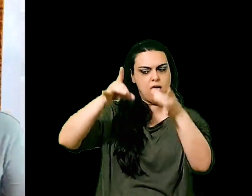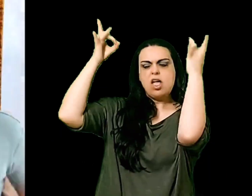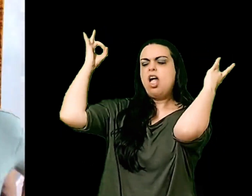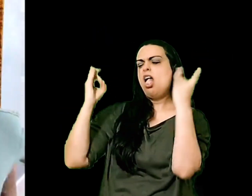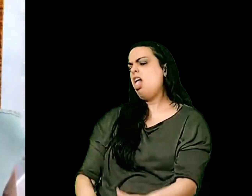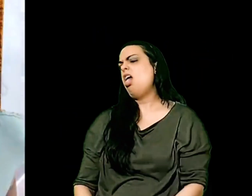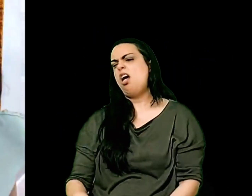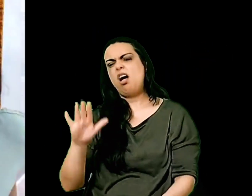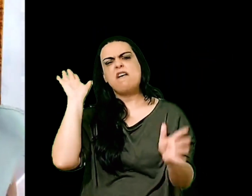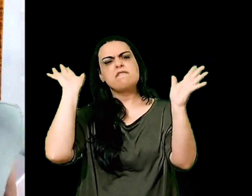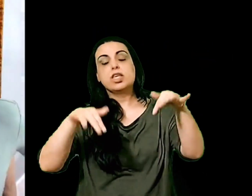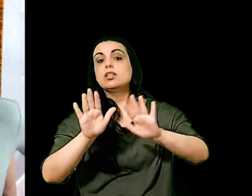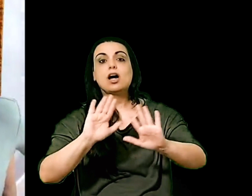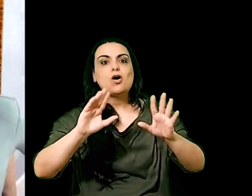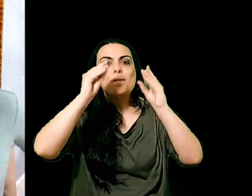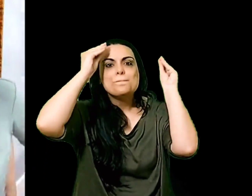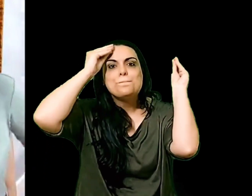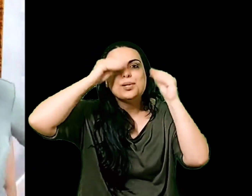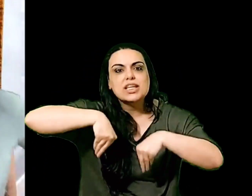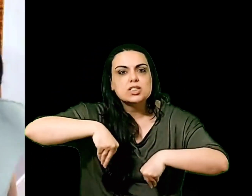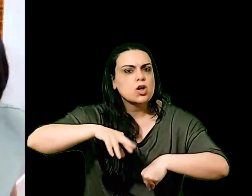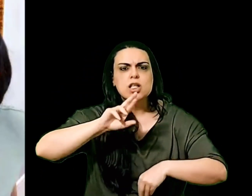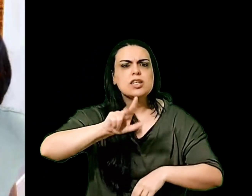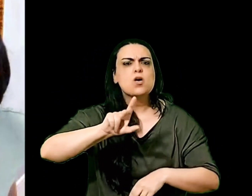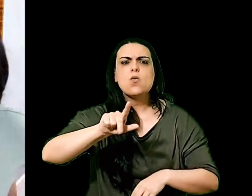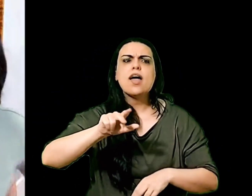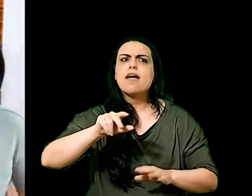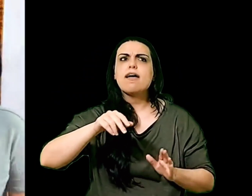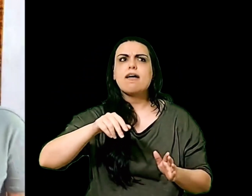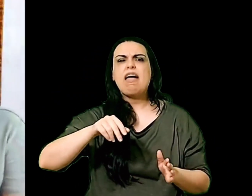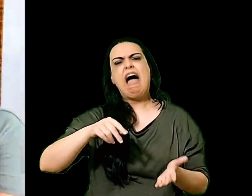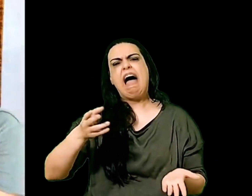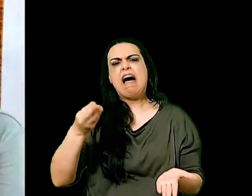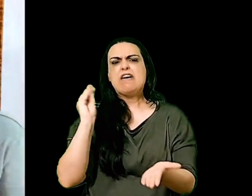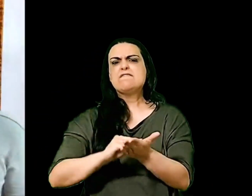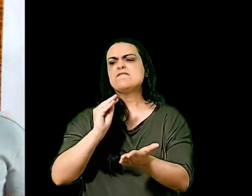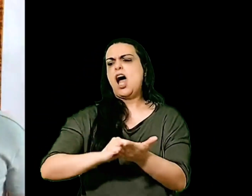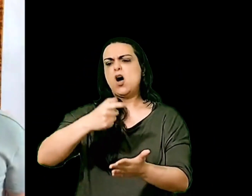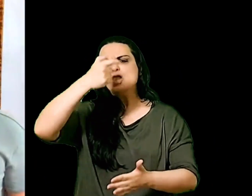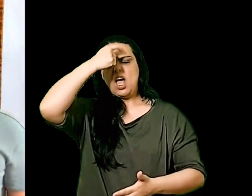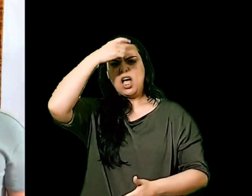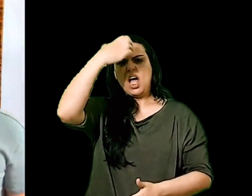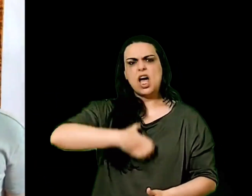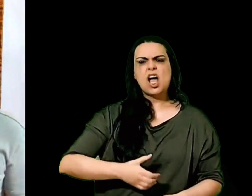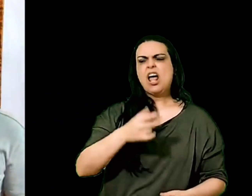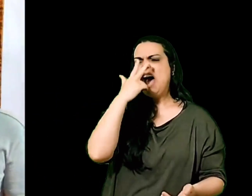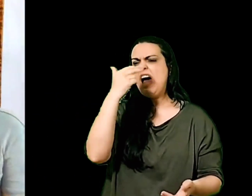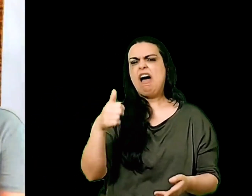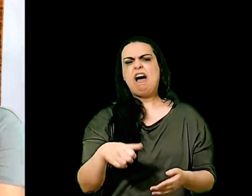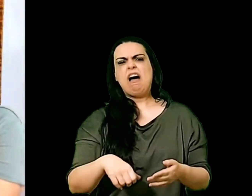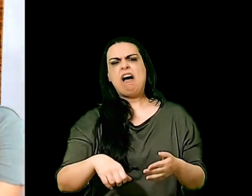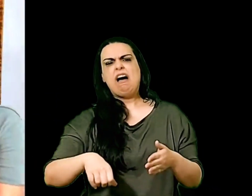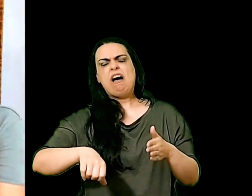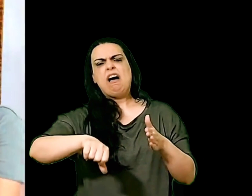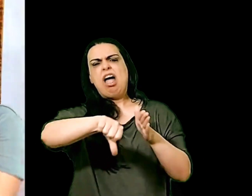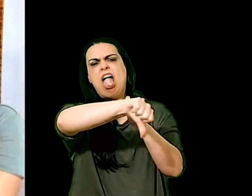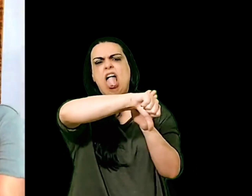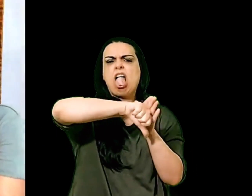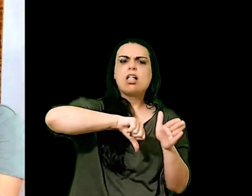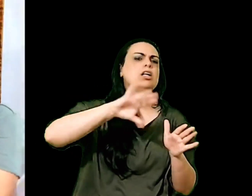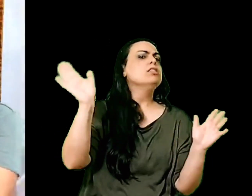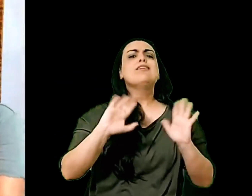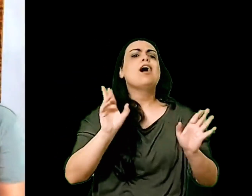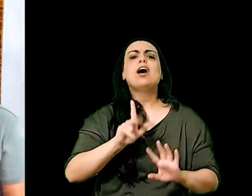procrastinador não é um desistente. O preguiçoso não é um cara sem caráter, não é uma mulher